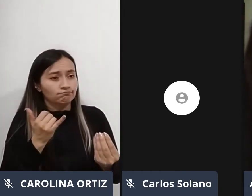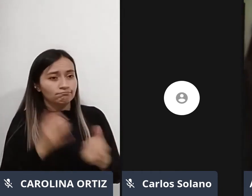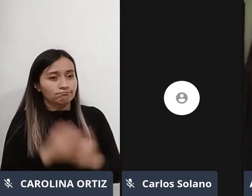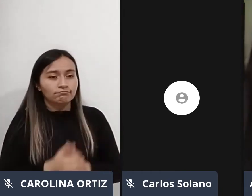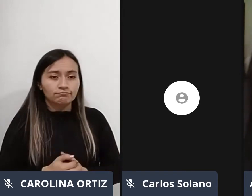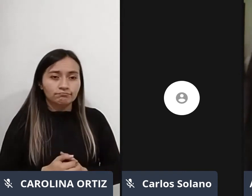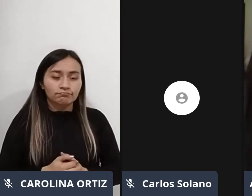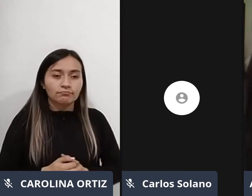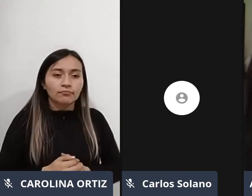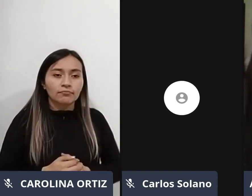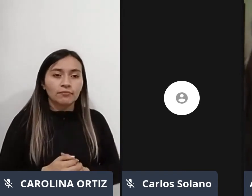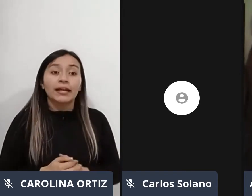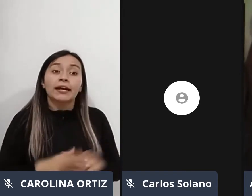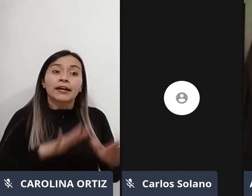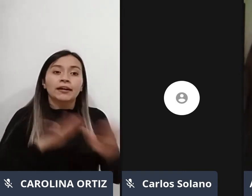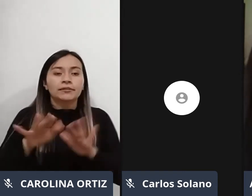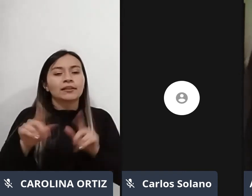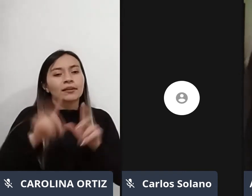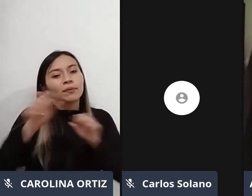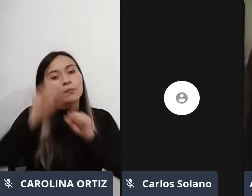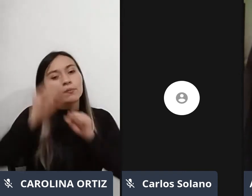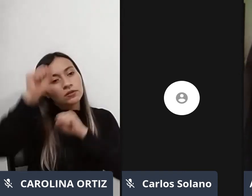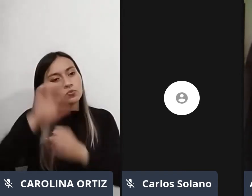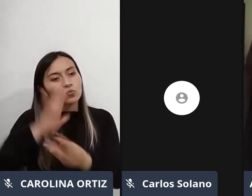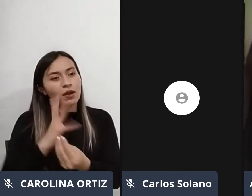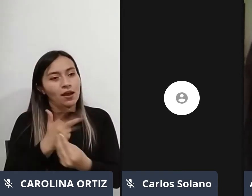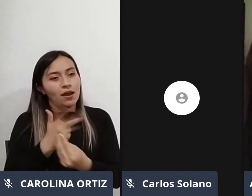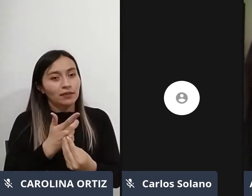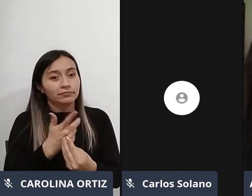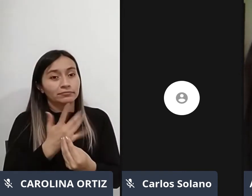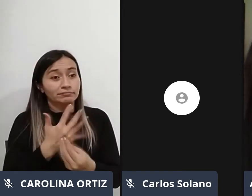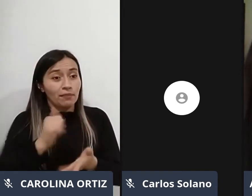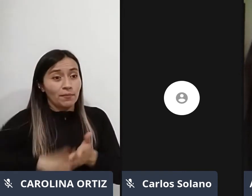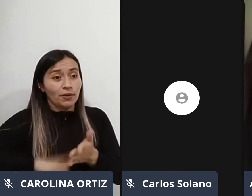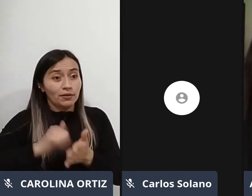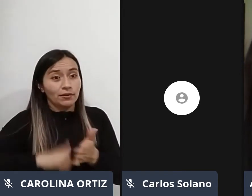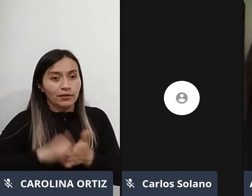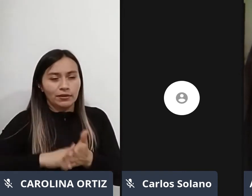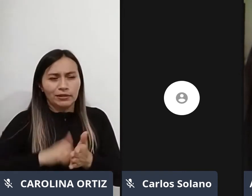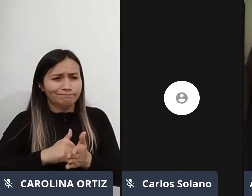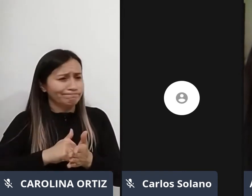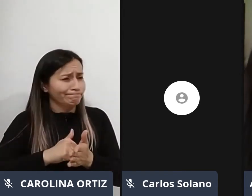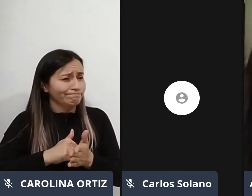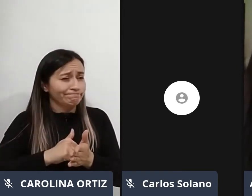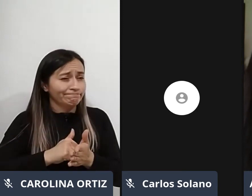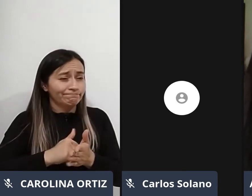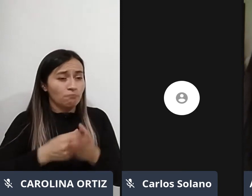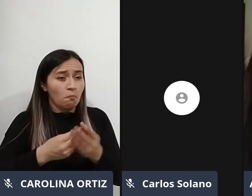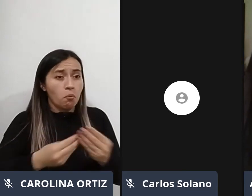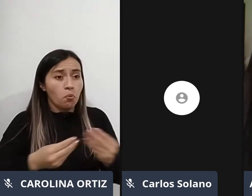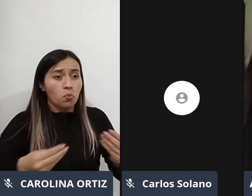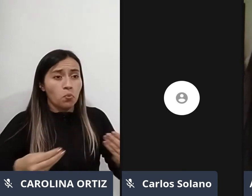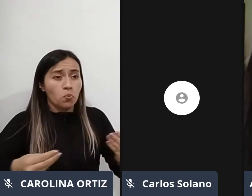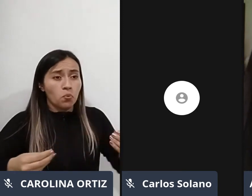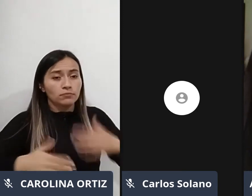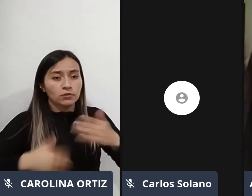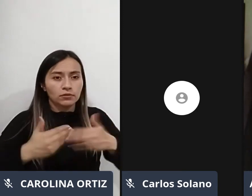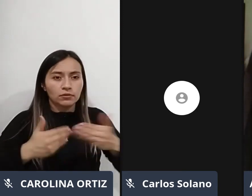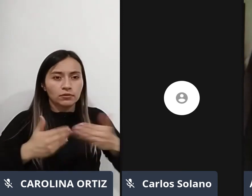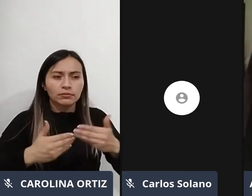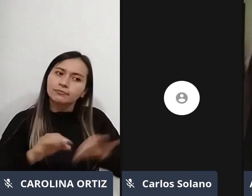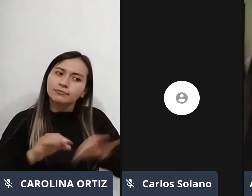de las artes, que es una materia muy olvidada dentro de la escuela, es bien importante que nos demos cuenta que la escuela